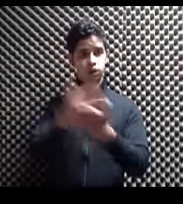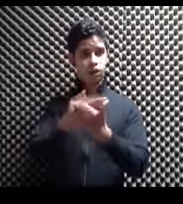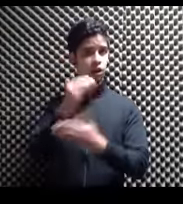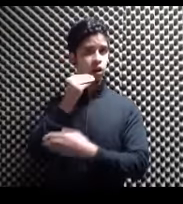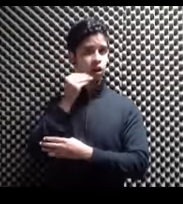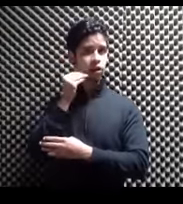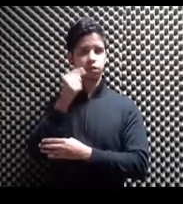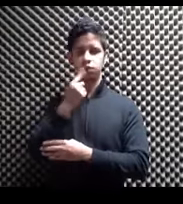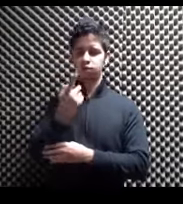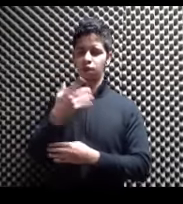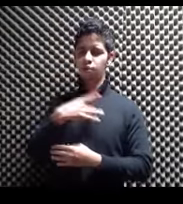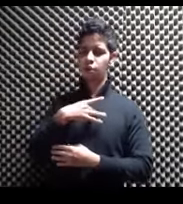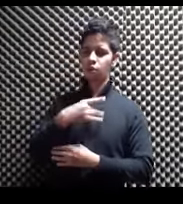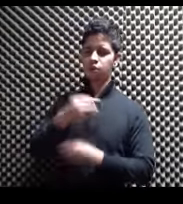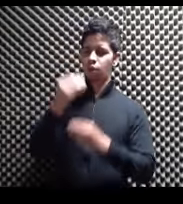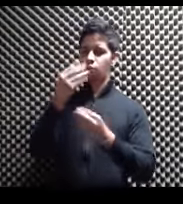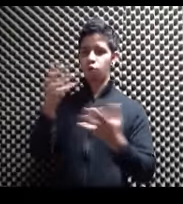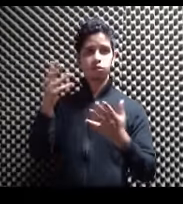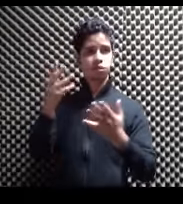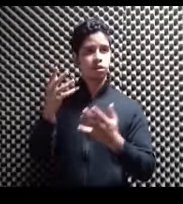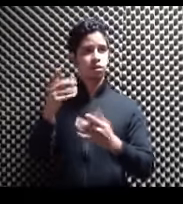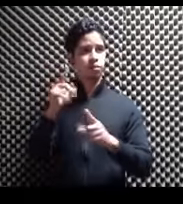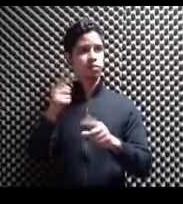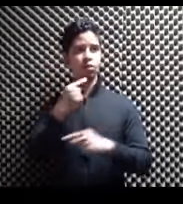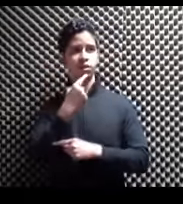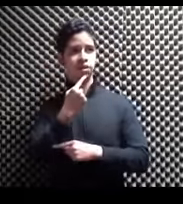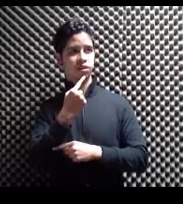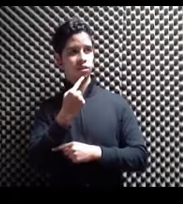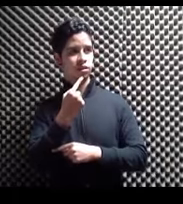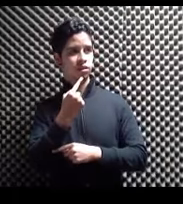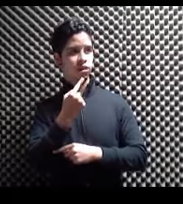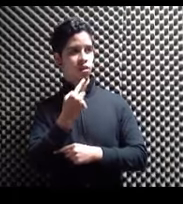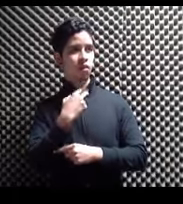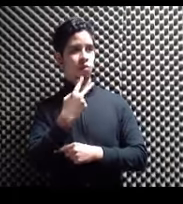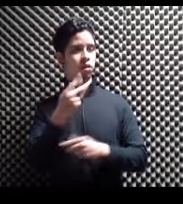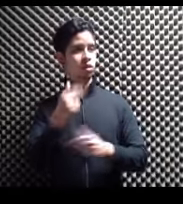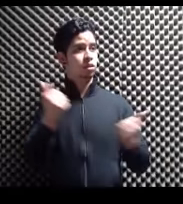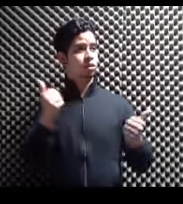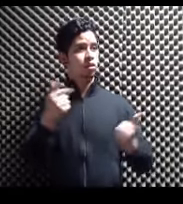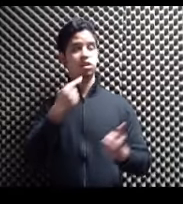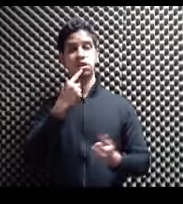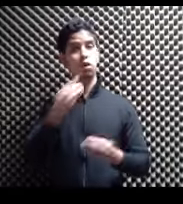Pero le damos alto, si no vale. No, dilo más alto. Más alto.